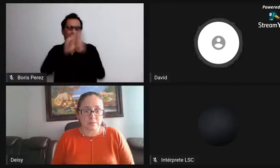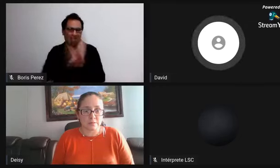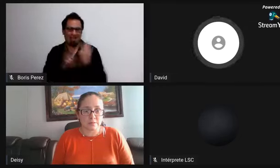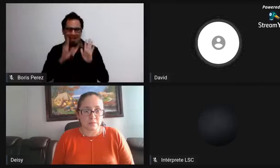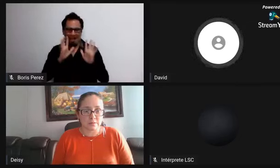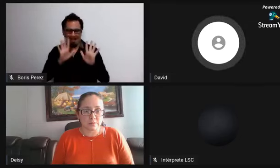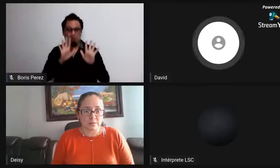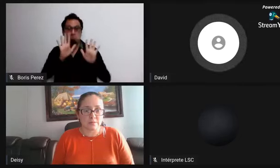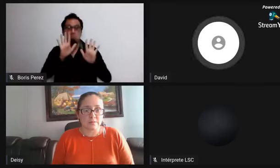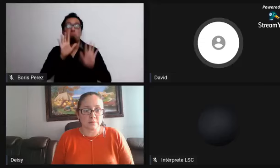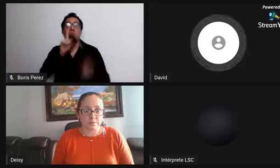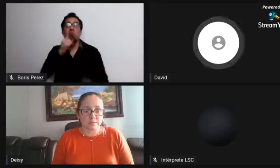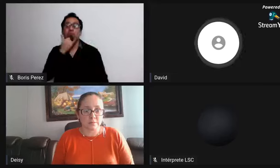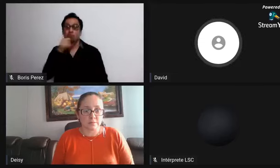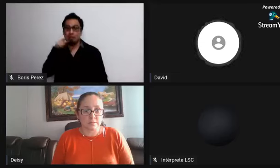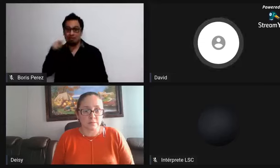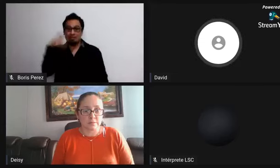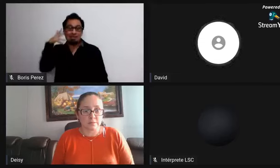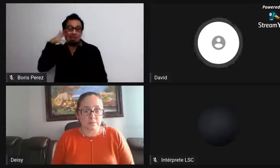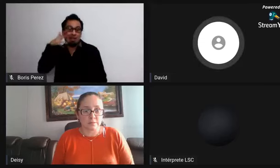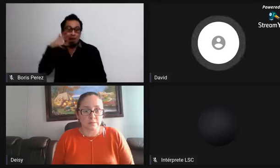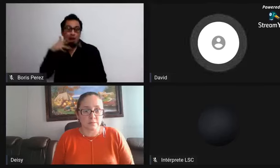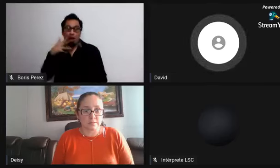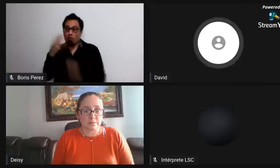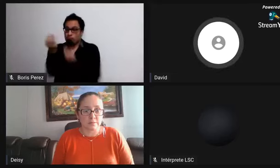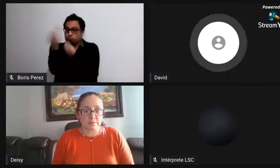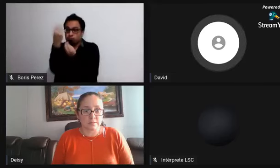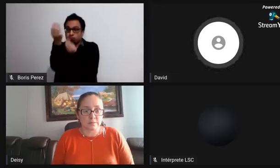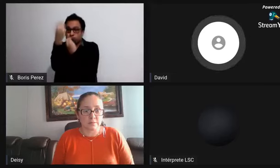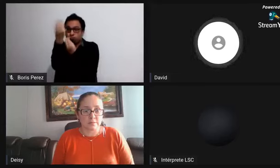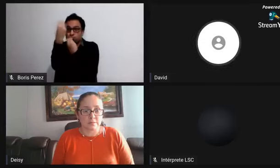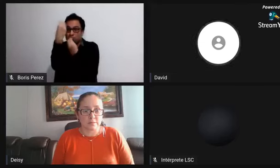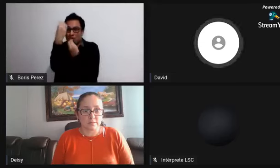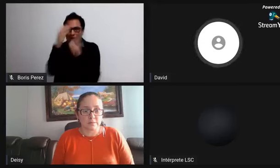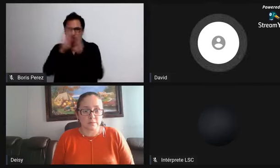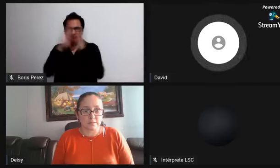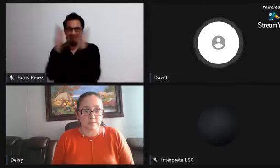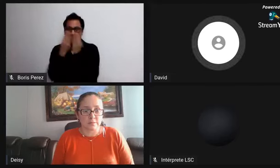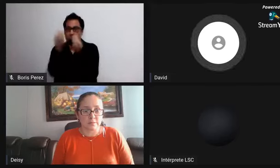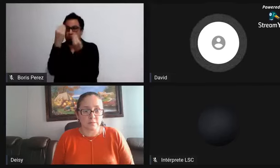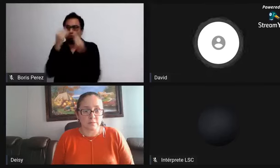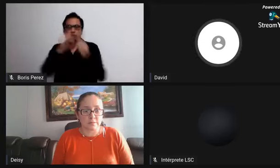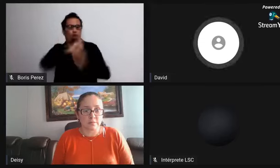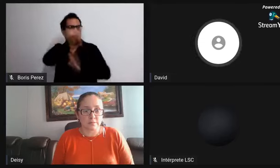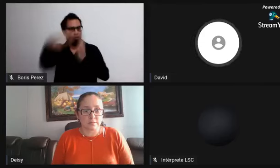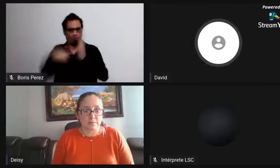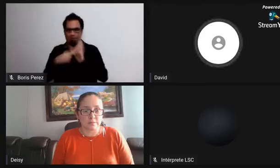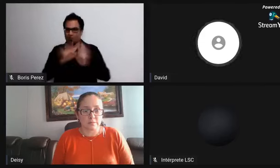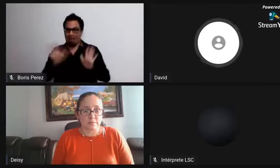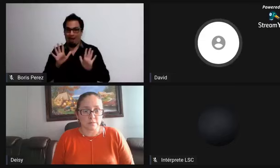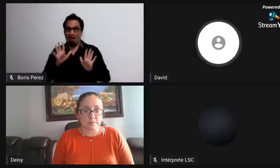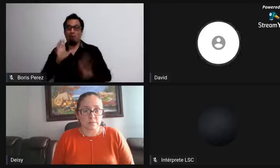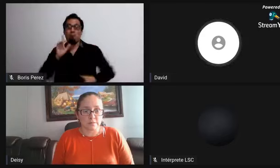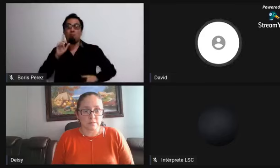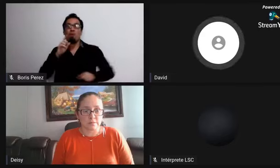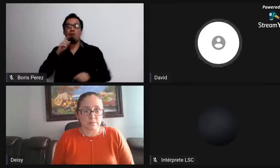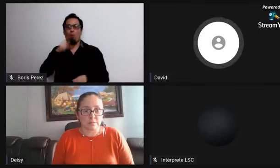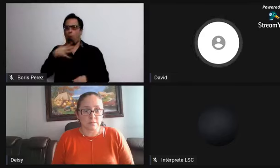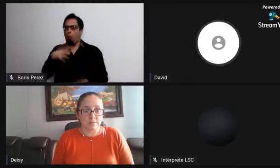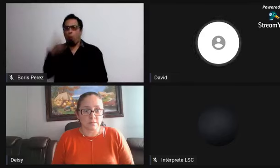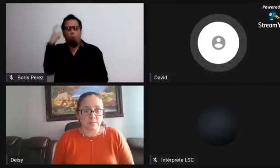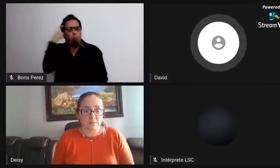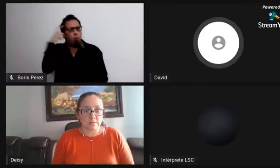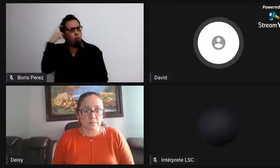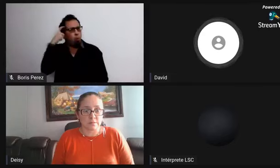pues ellos educaban en letras, en filosofía, en leyes. Sin embargo, la educación que recibió en ese